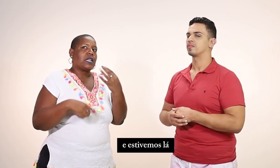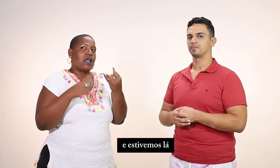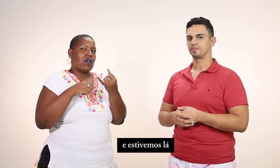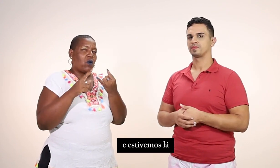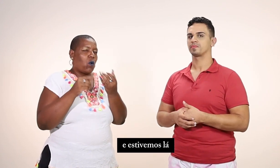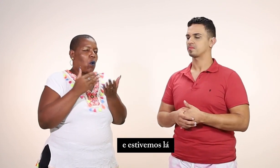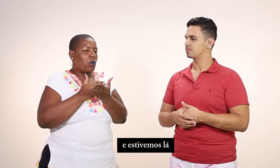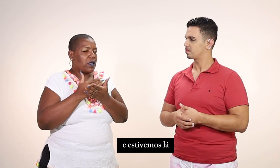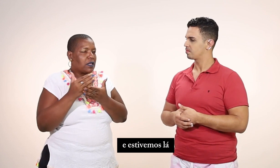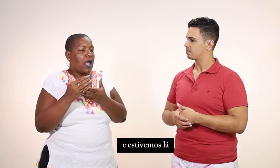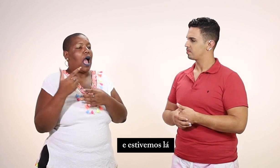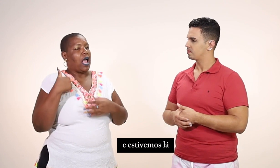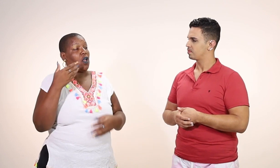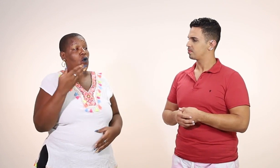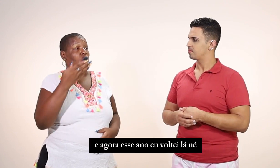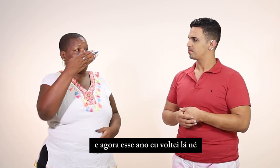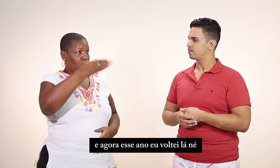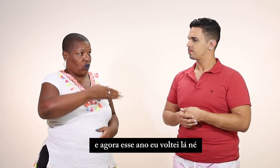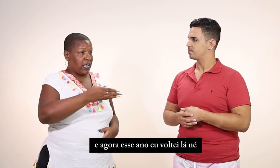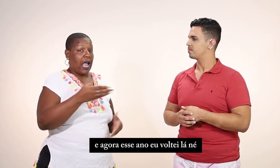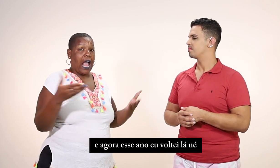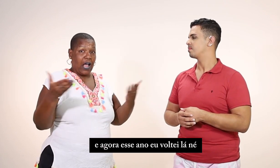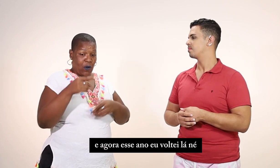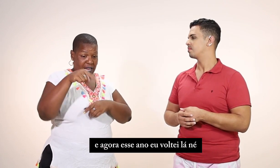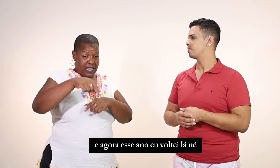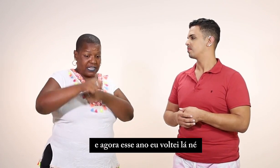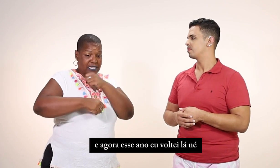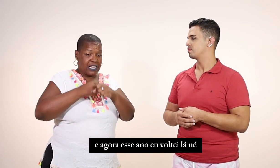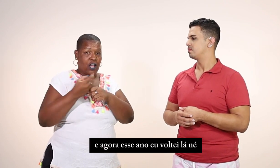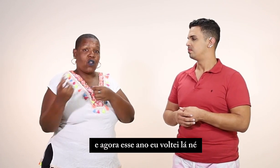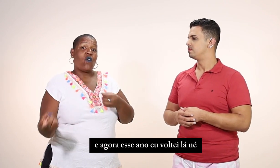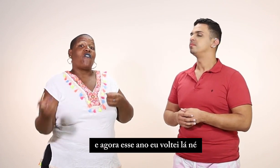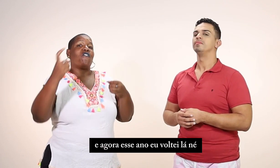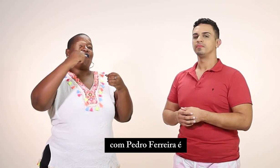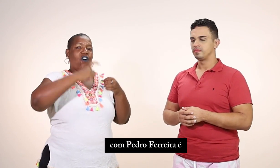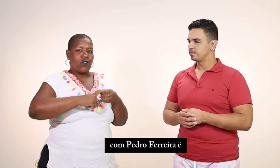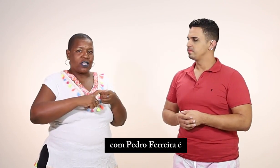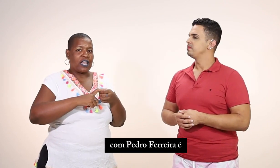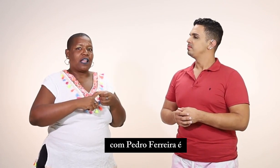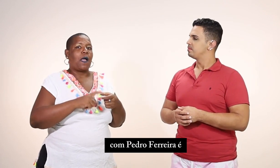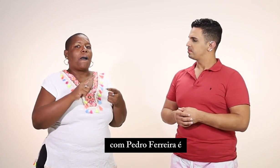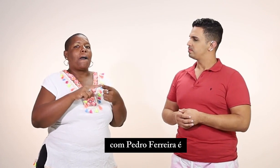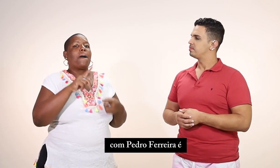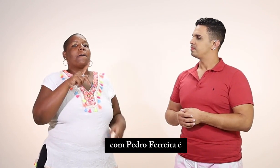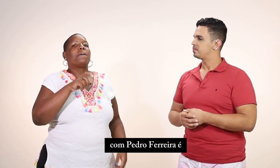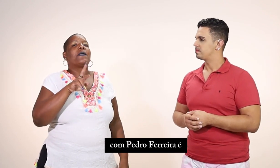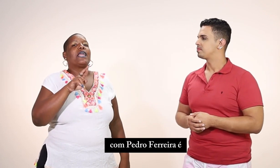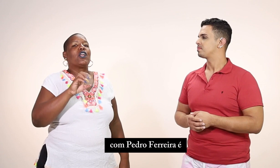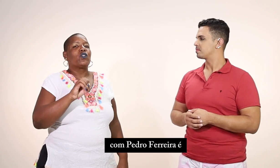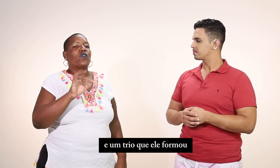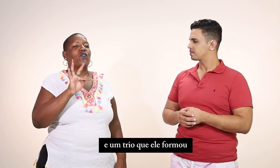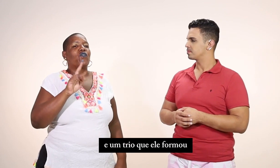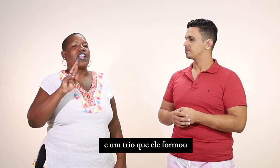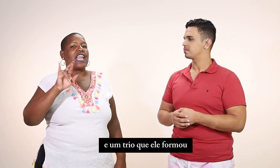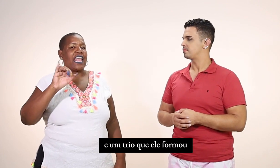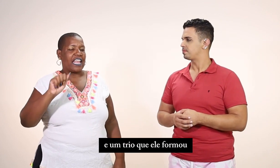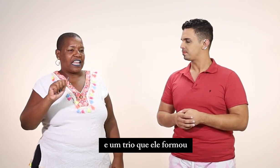e estivemos lá. E agora esse ano eu voltei lá, né, com Pedro Ferreira, um trio